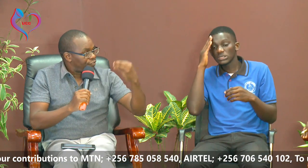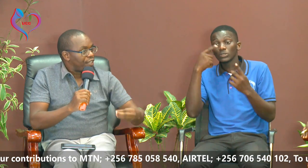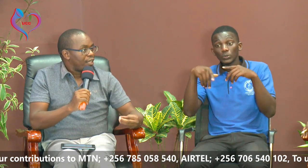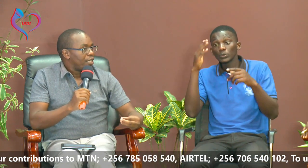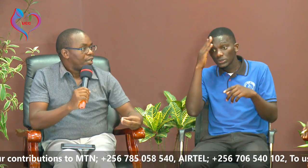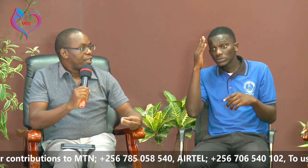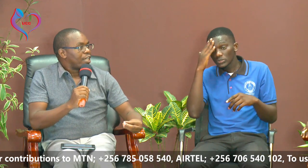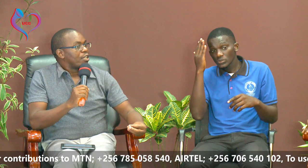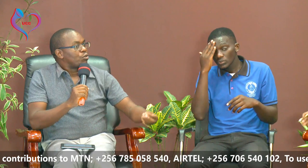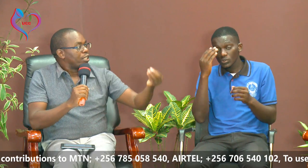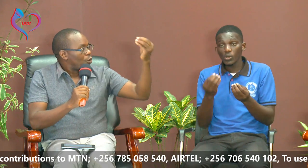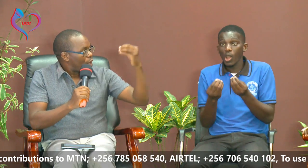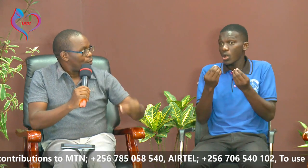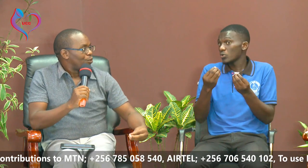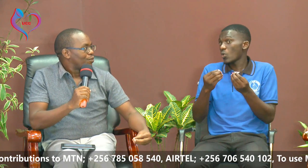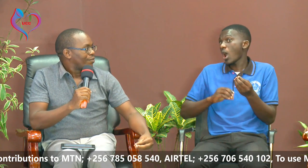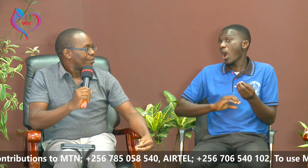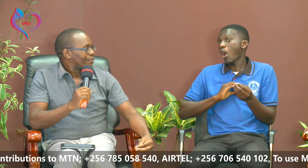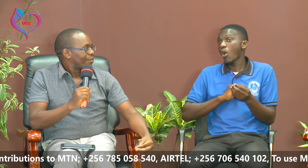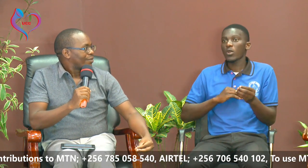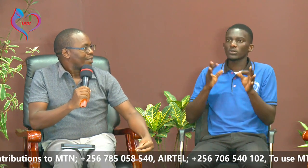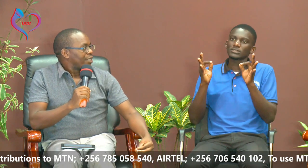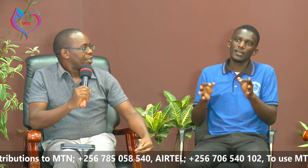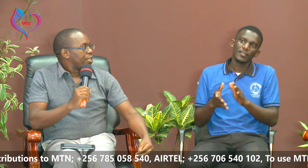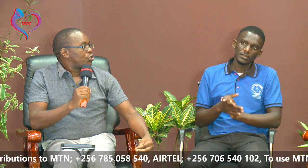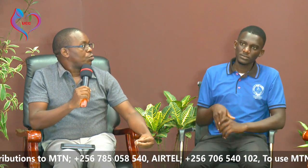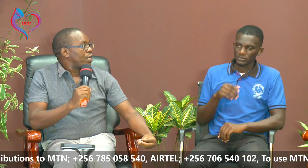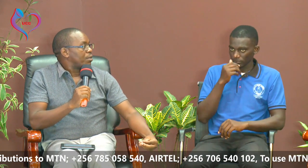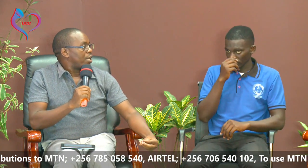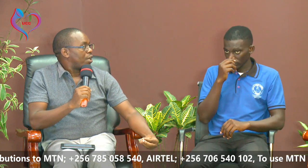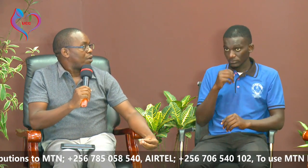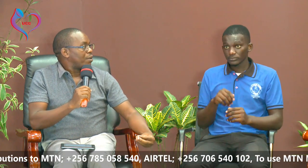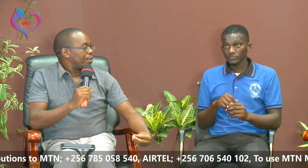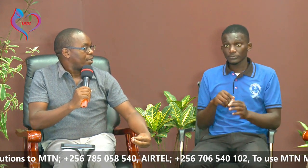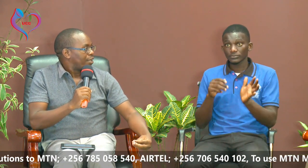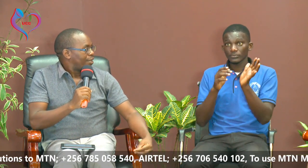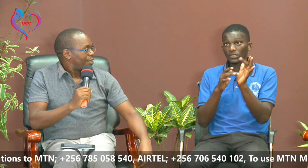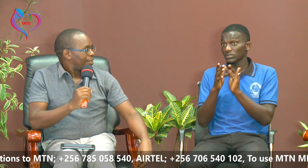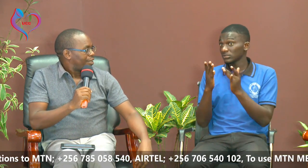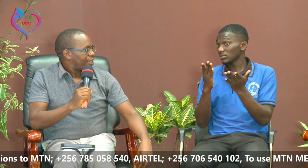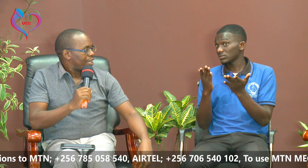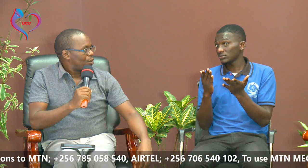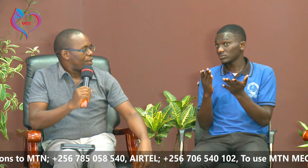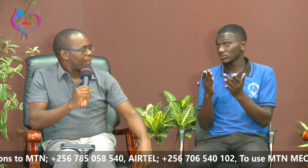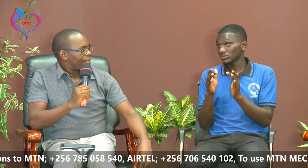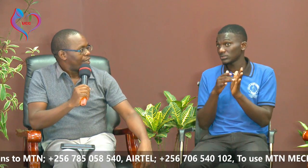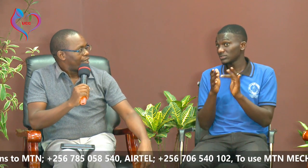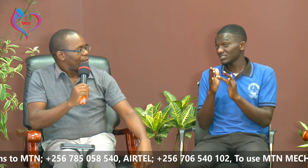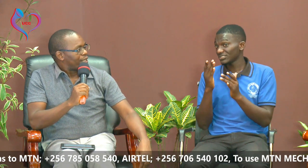ebyaffe naye nga yetuleeta wano ne Yesu lumu yali sibayagala kukola bibye n'agamba why but let